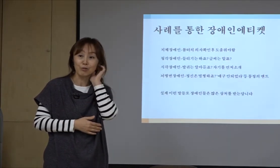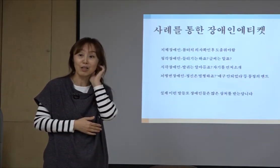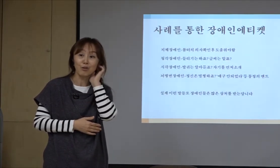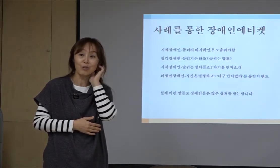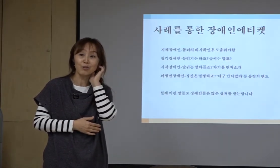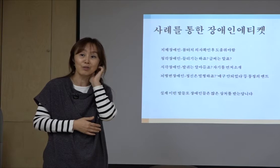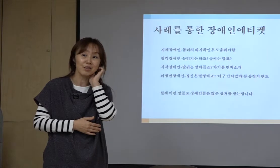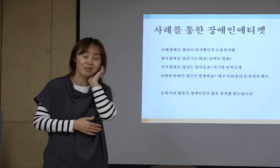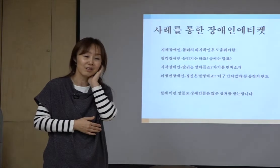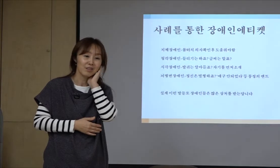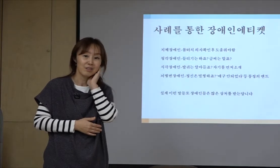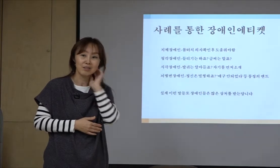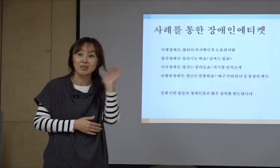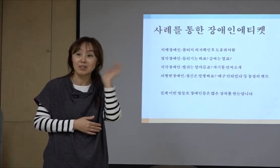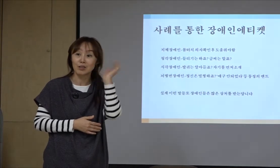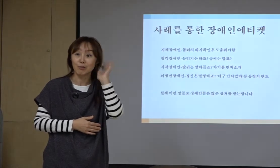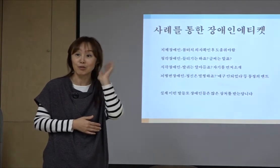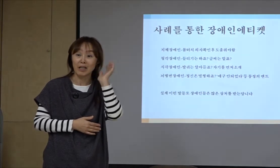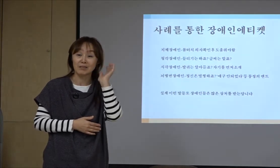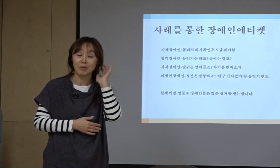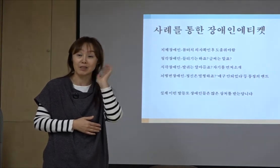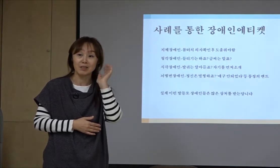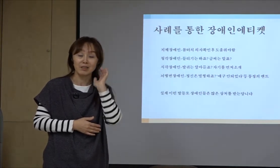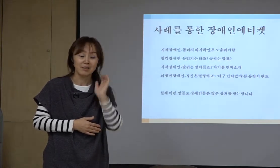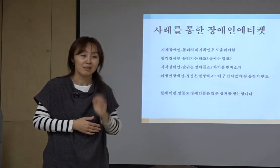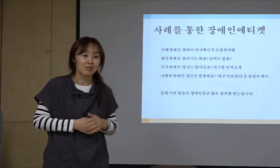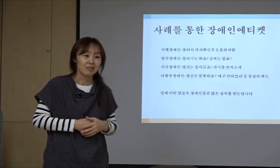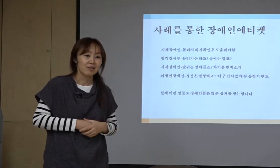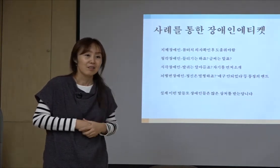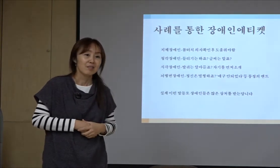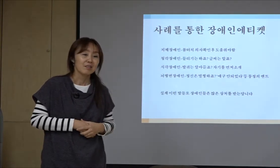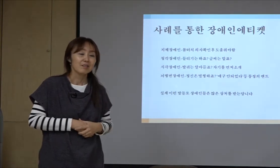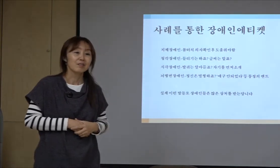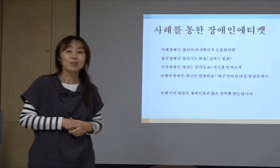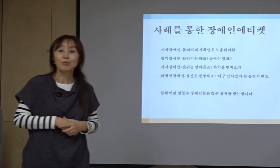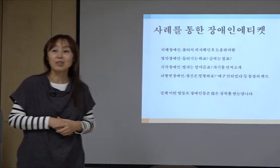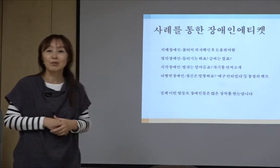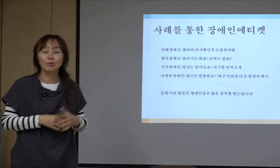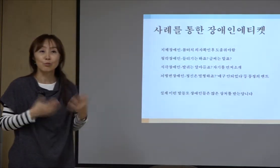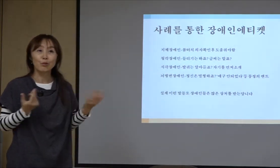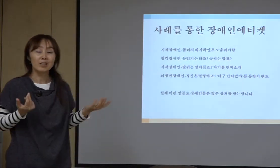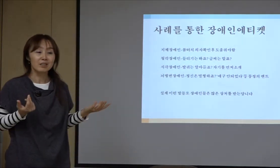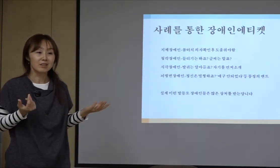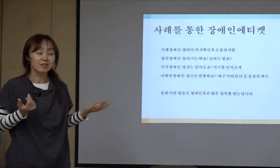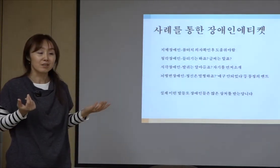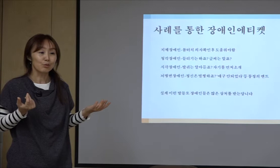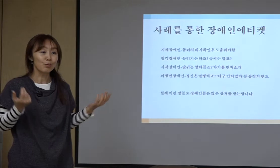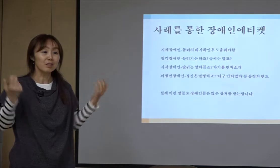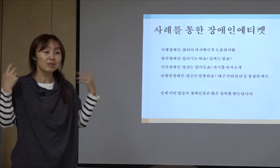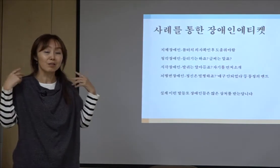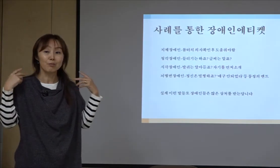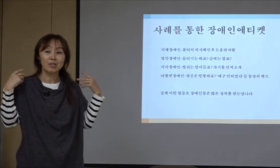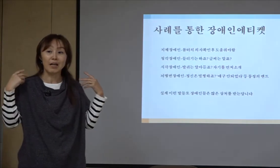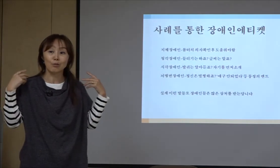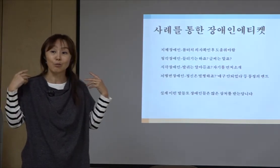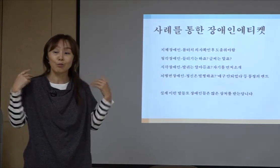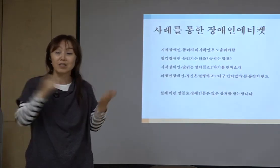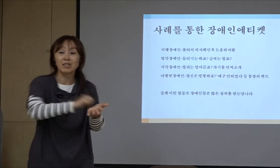구사하기 어려울 거예요. 들어보지도 않은 말을. 그거랑 똑같이 농아인들은 소리를 들어보지 않고 글씨를